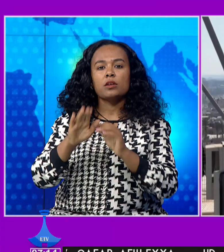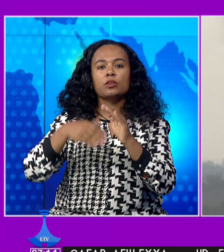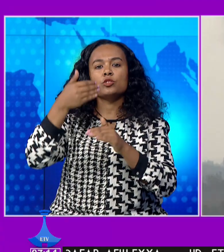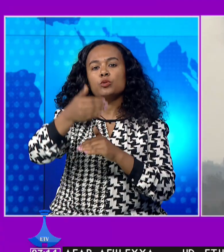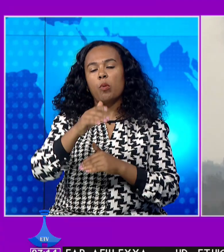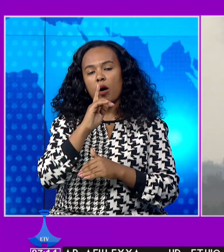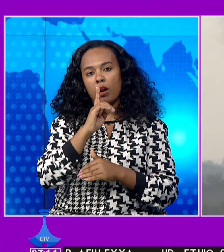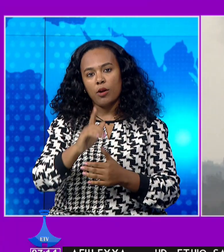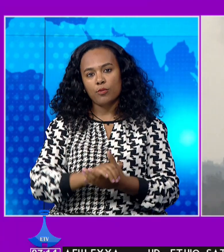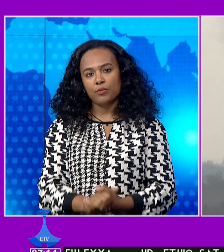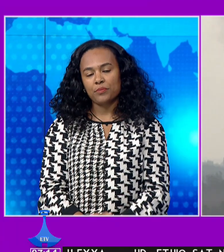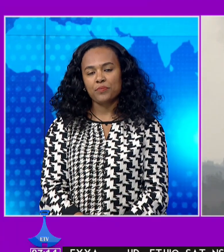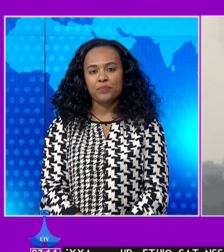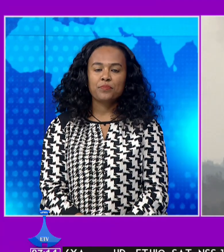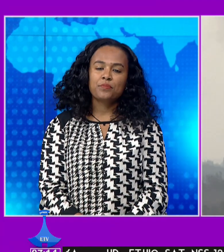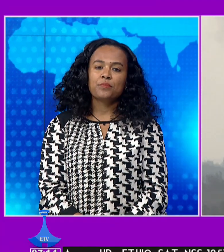ነው።